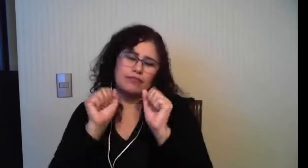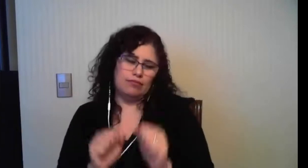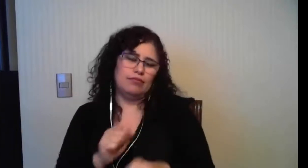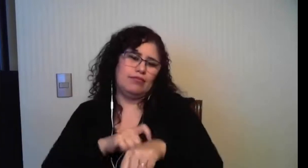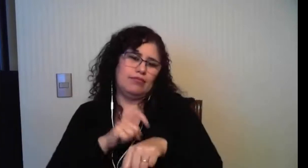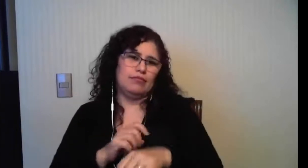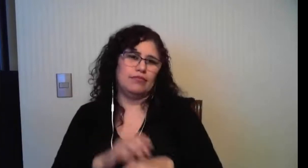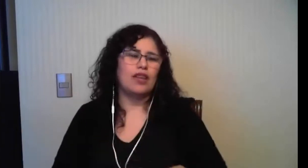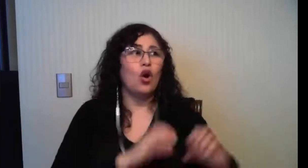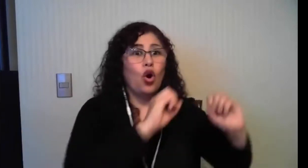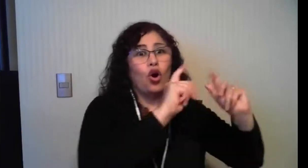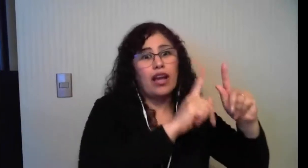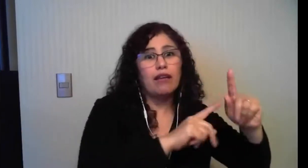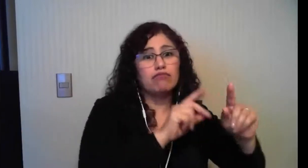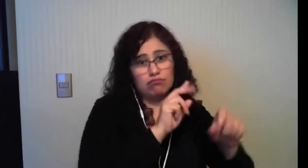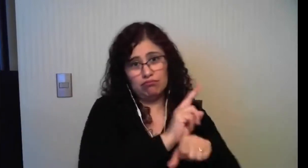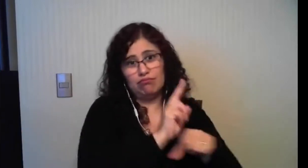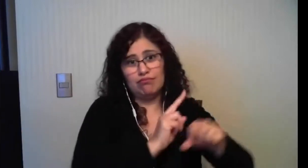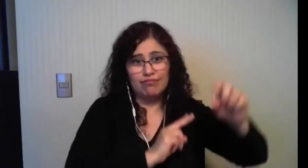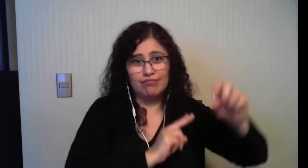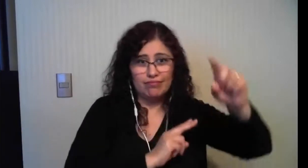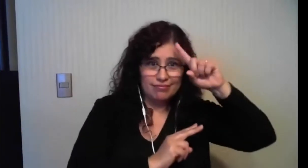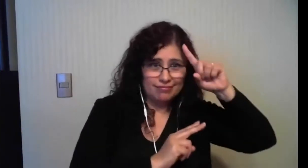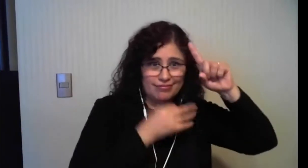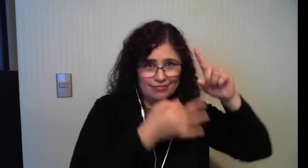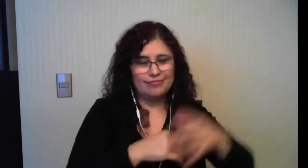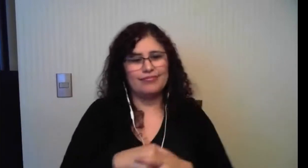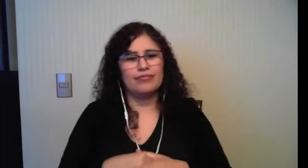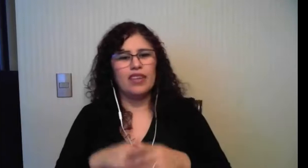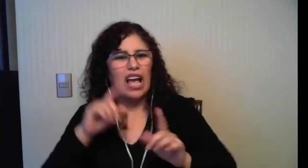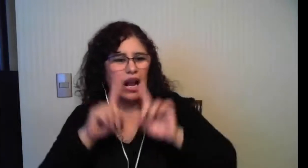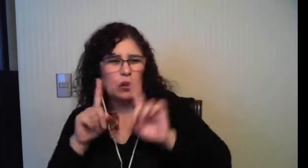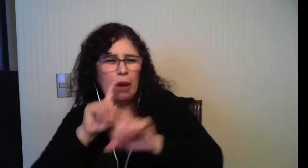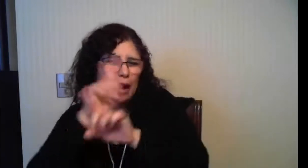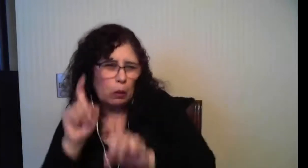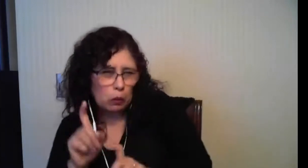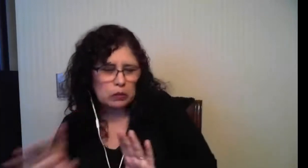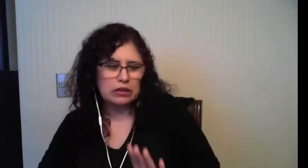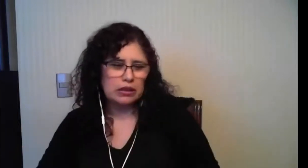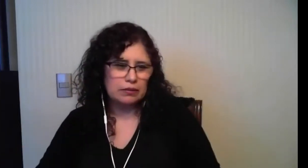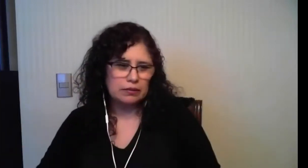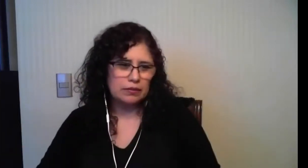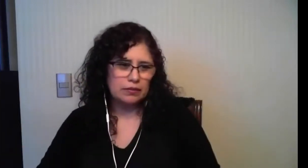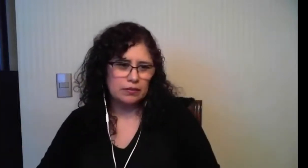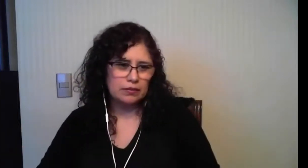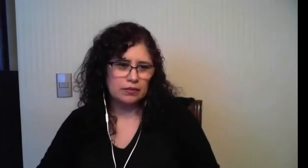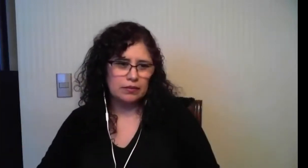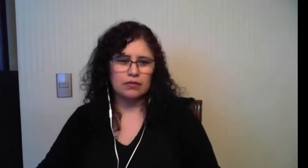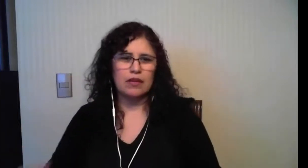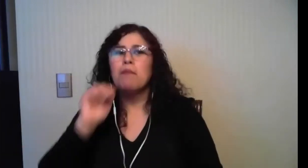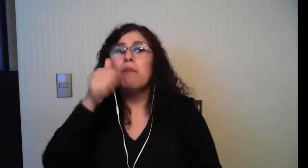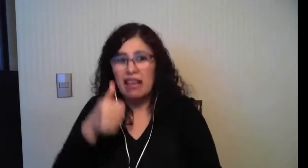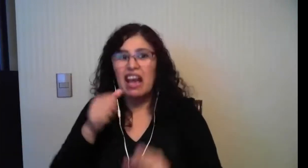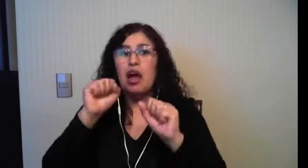Ok, profe. ¿Ya? Si hubiera alguna pregunta, por favor, lo podemos resolver